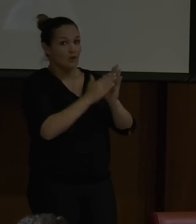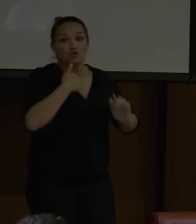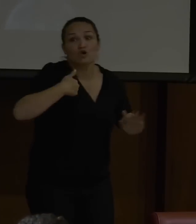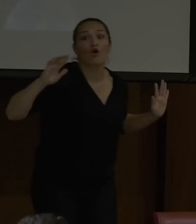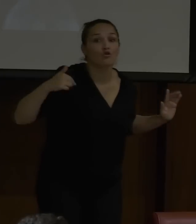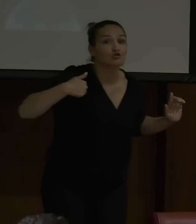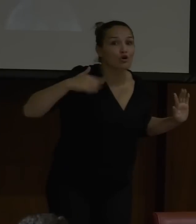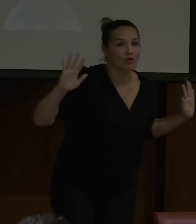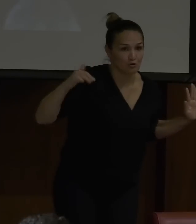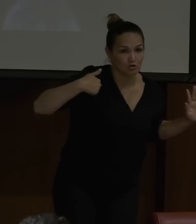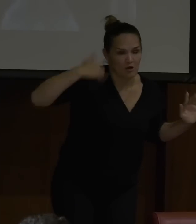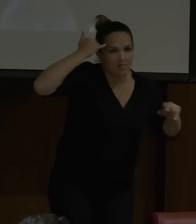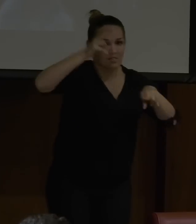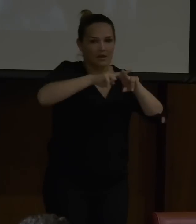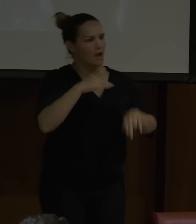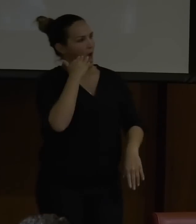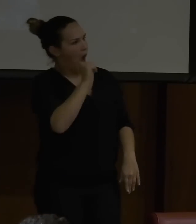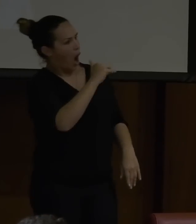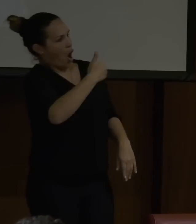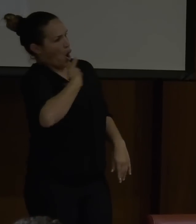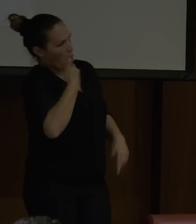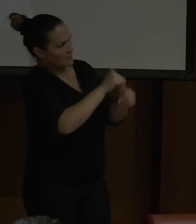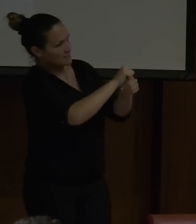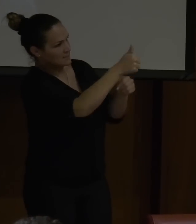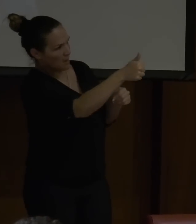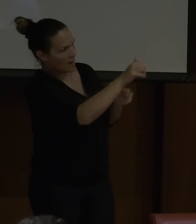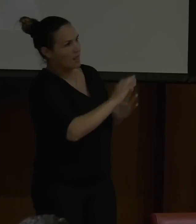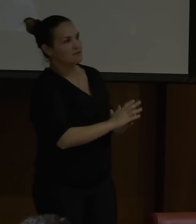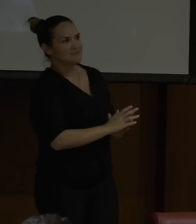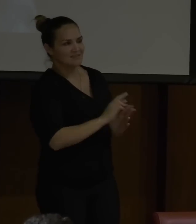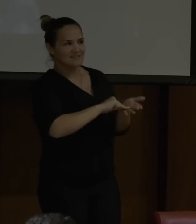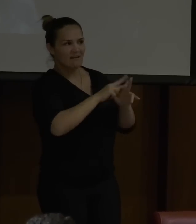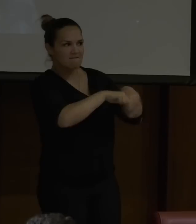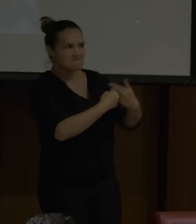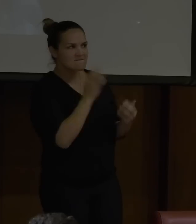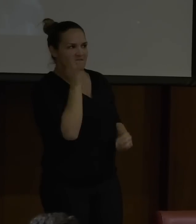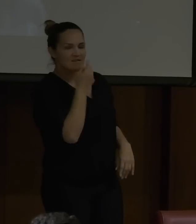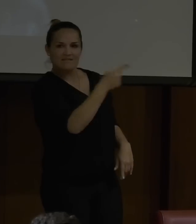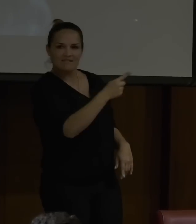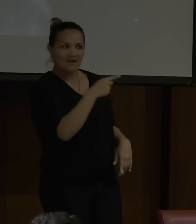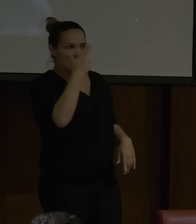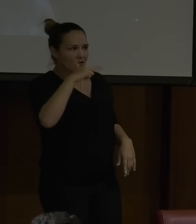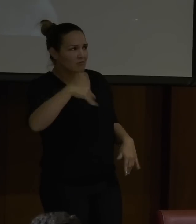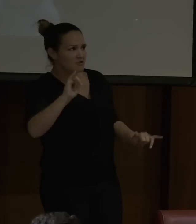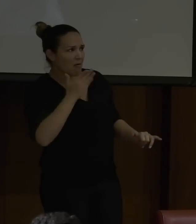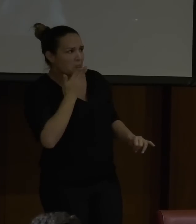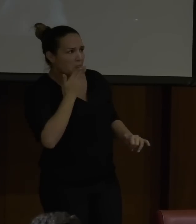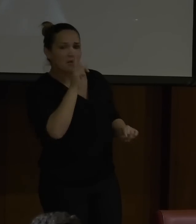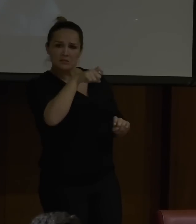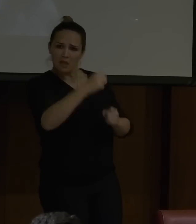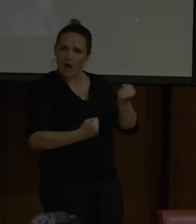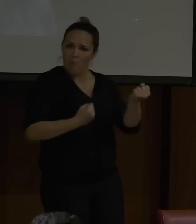¿no? Una mujer joven y separada ya es de por sí apasionada y fogosa. Si además es madre, necesita mucho